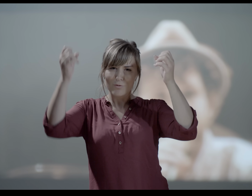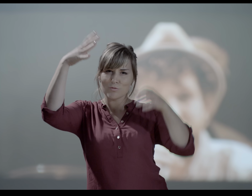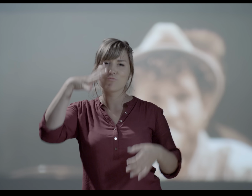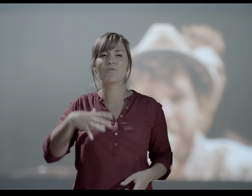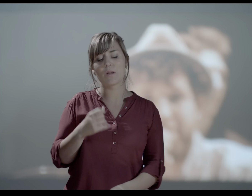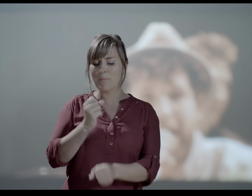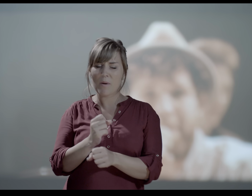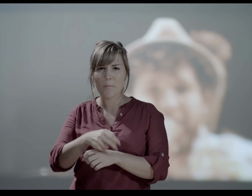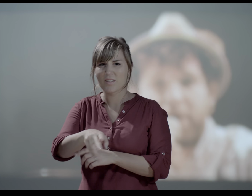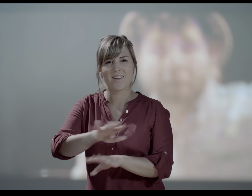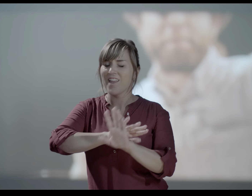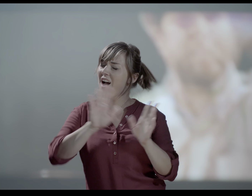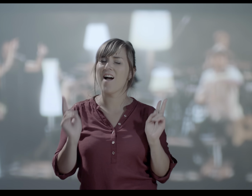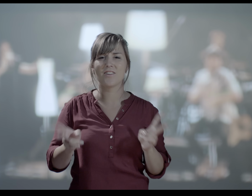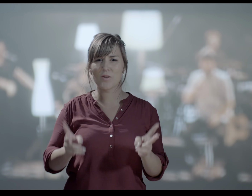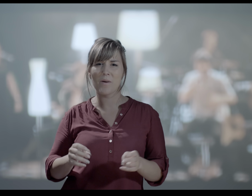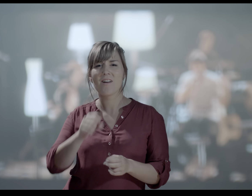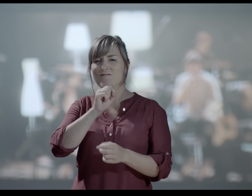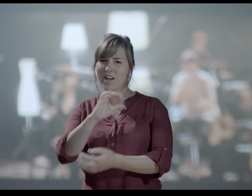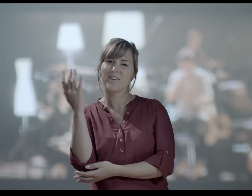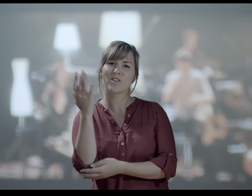Aufstehen, Dusche nehmen, arbeiten gehen